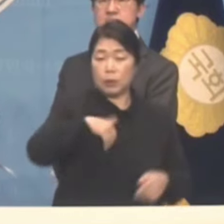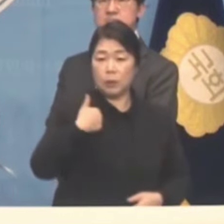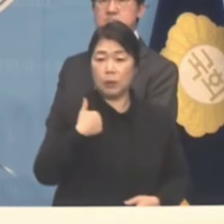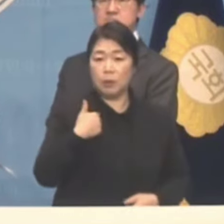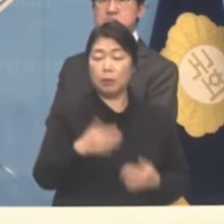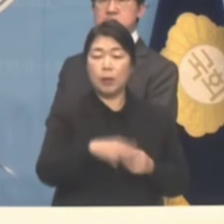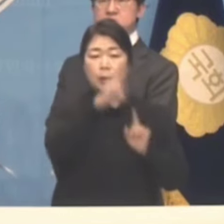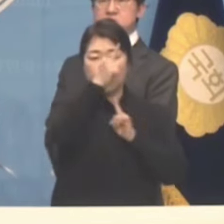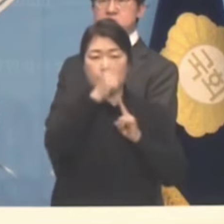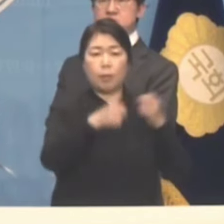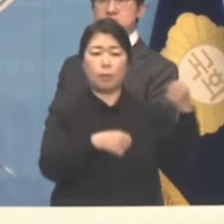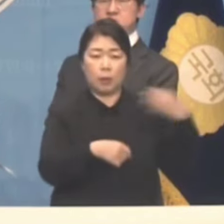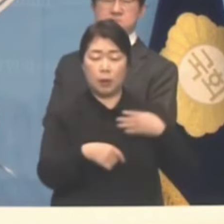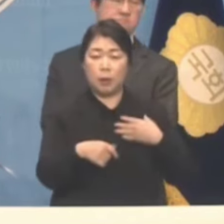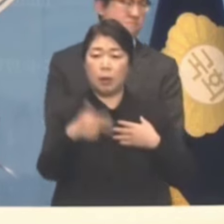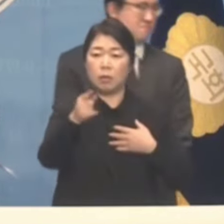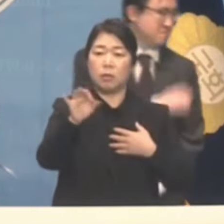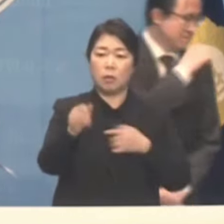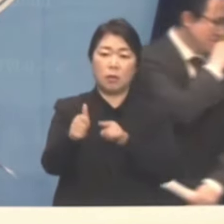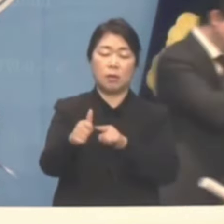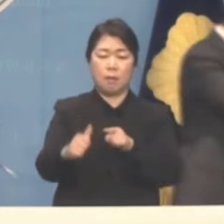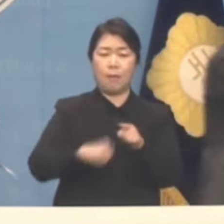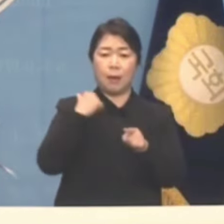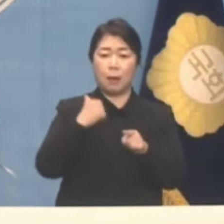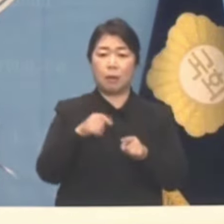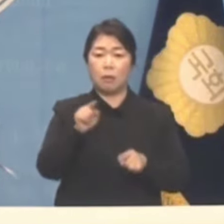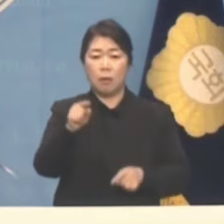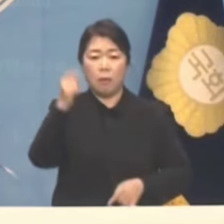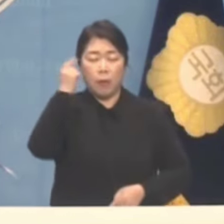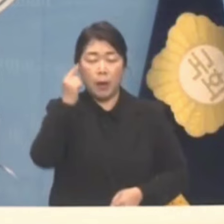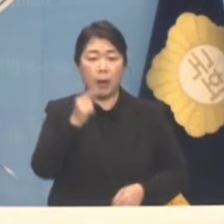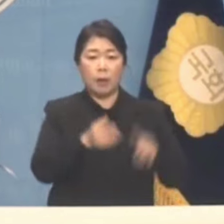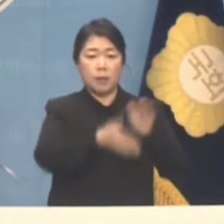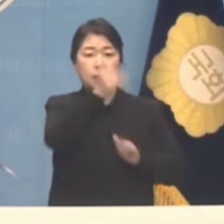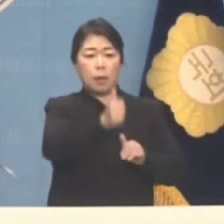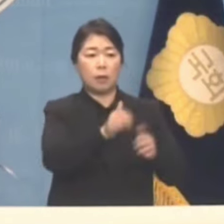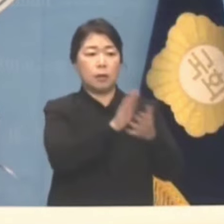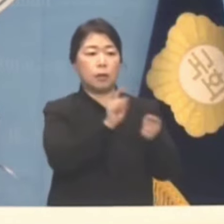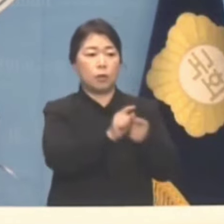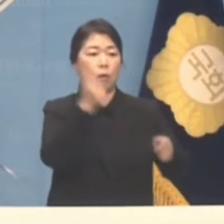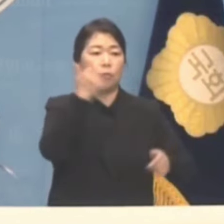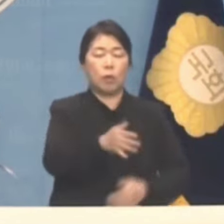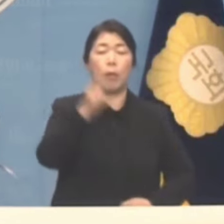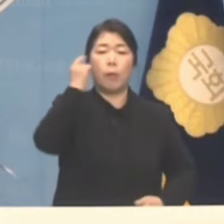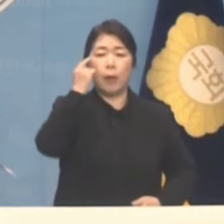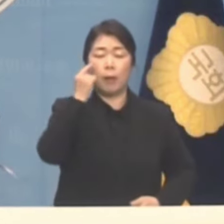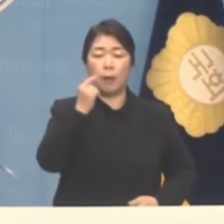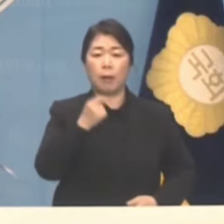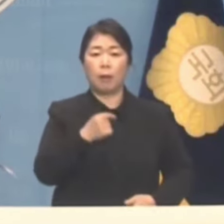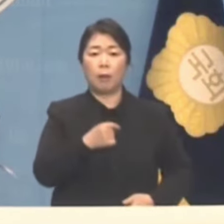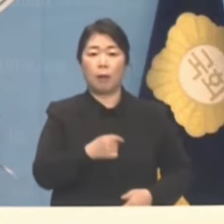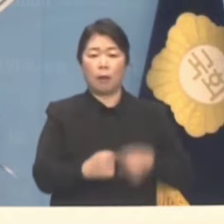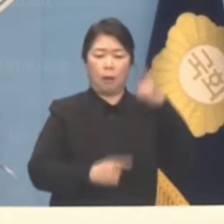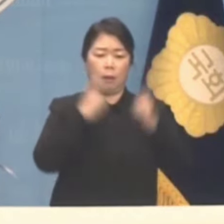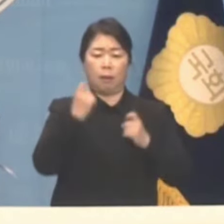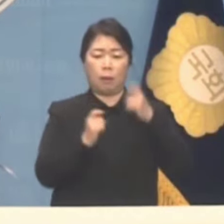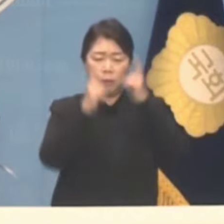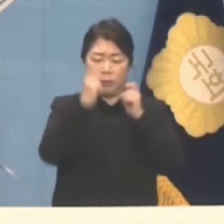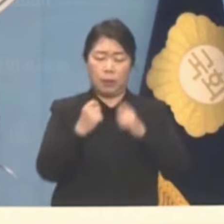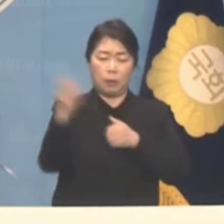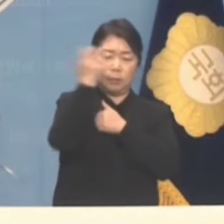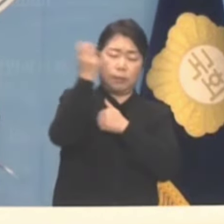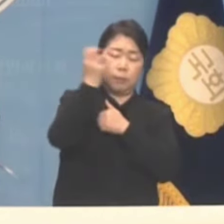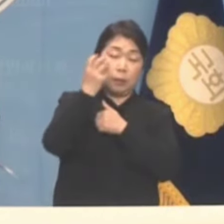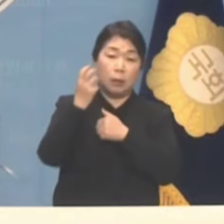하니까이 정진상 저한테 크게 대놓 하면서 그거를 왜 시장한테 물어봤냐 어 아직까지도